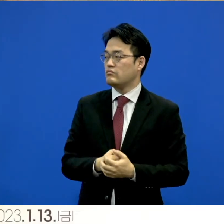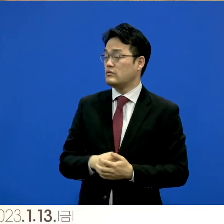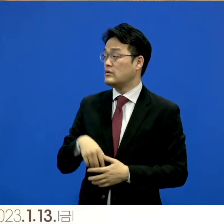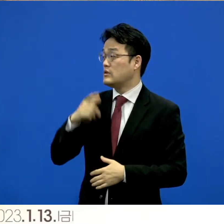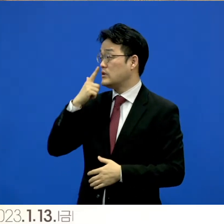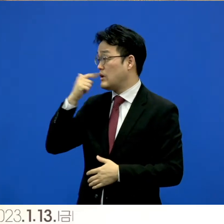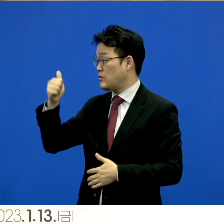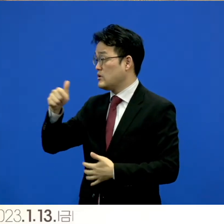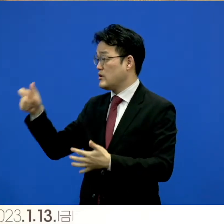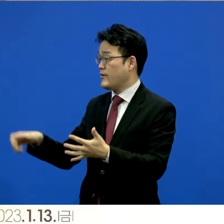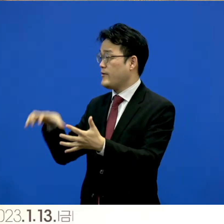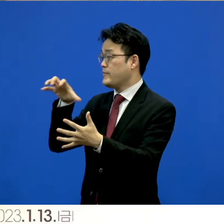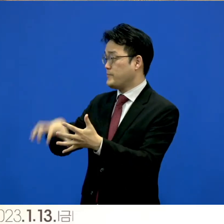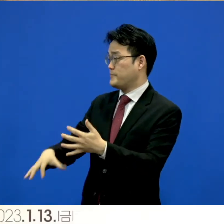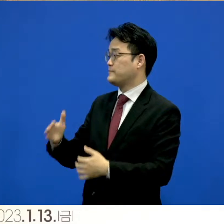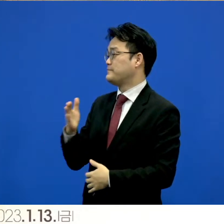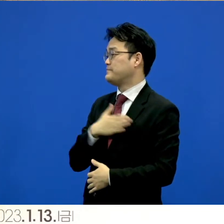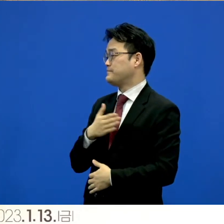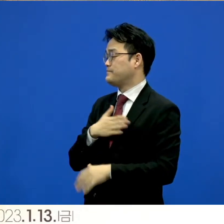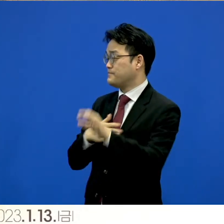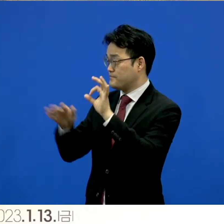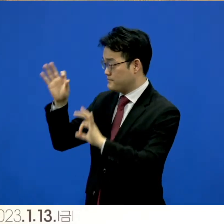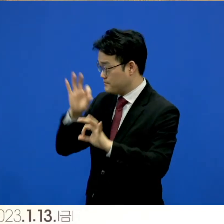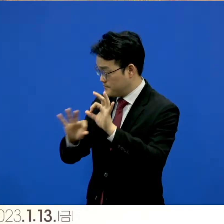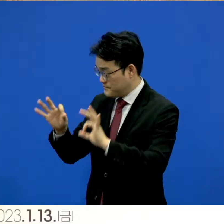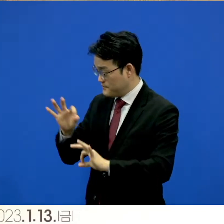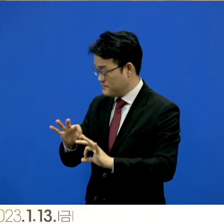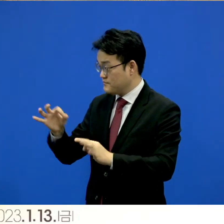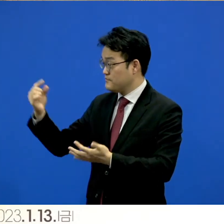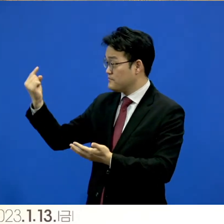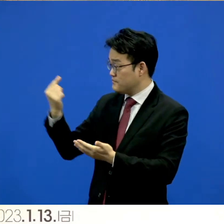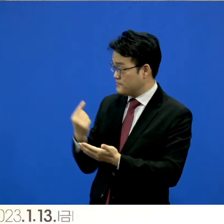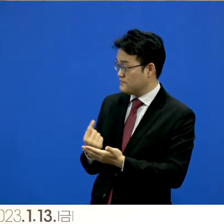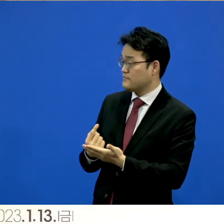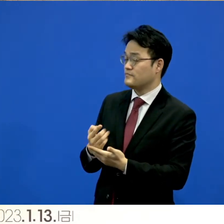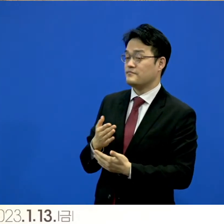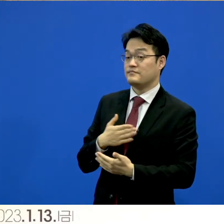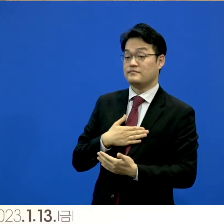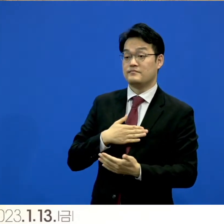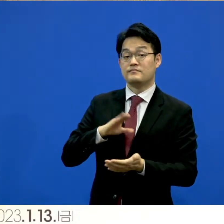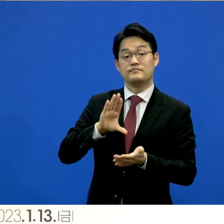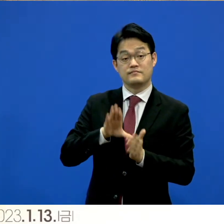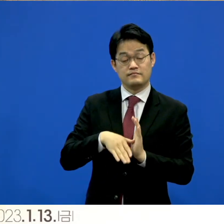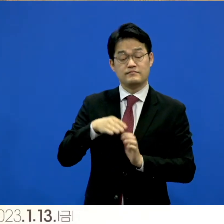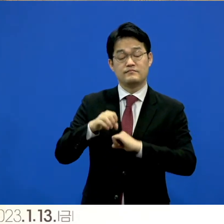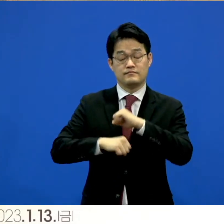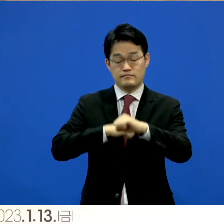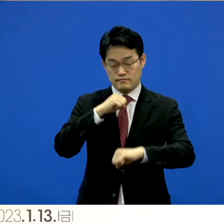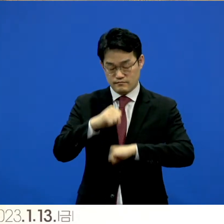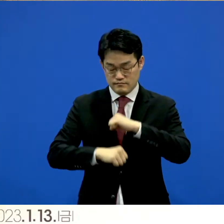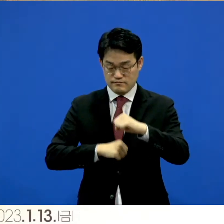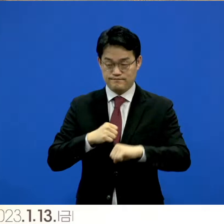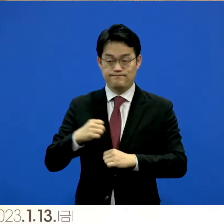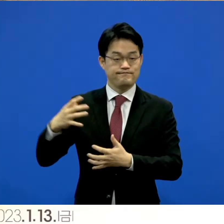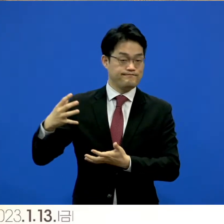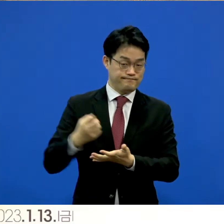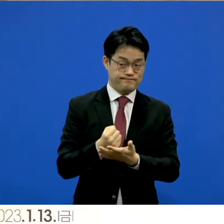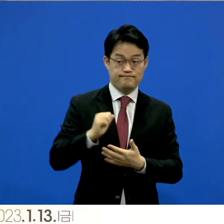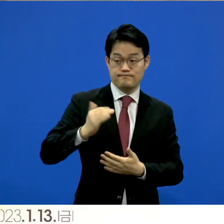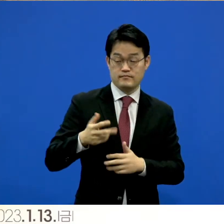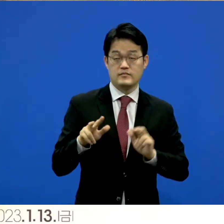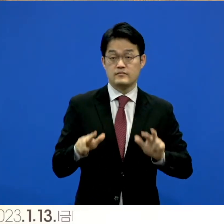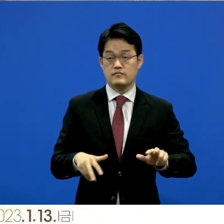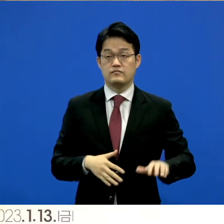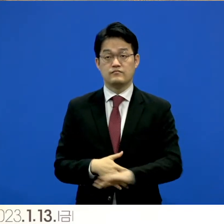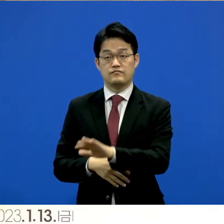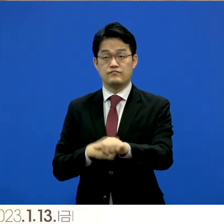아버지 안에서 나를 찾아내고 그때 우리에게는 자유가 오게 되는 것입니다. 이제 우리가 할 일이 있습니다.